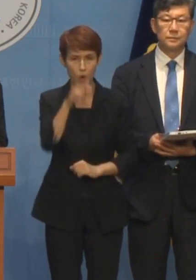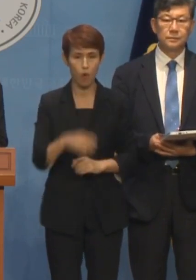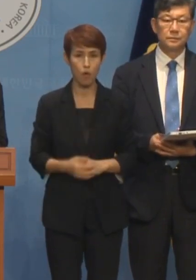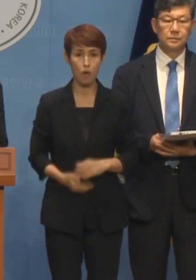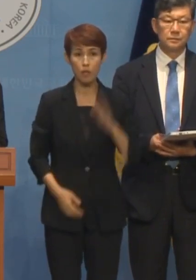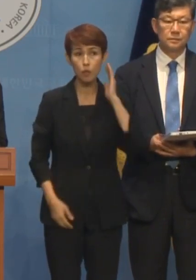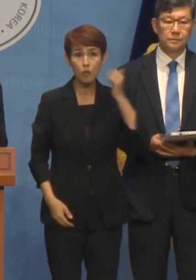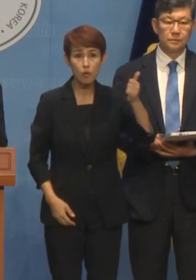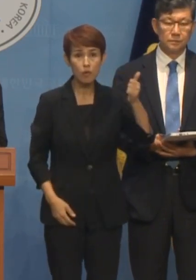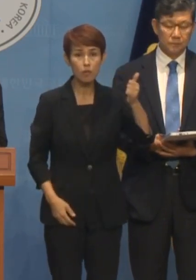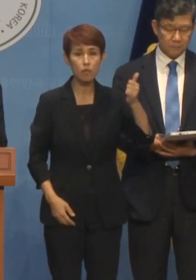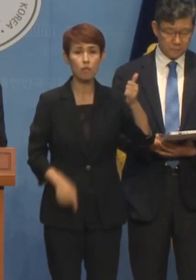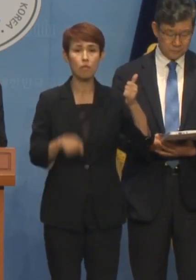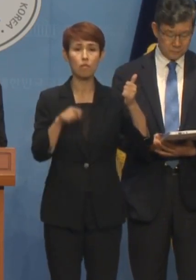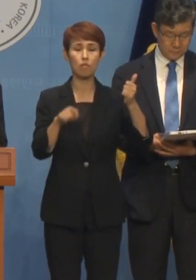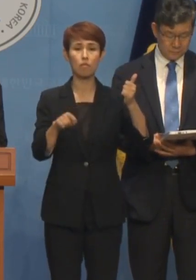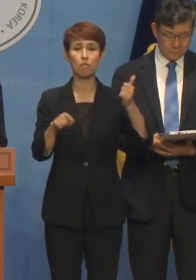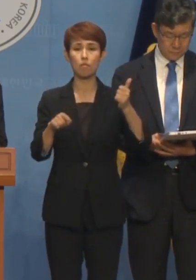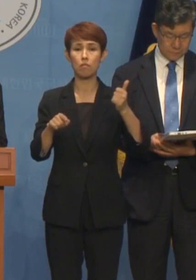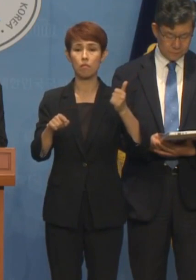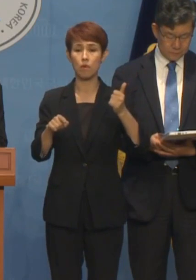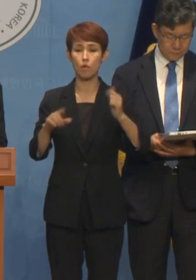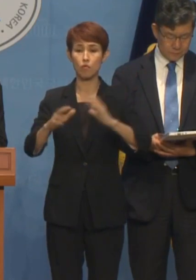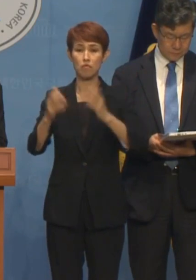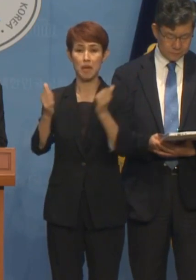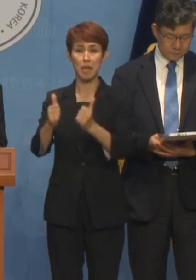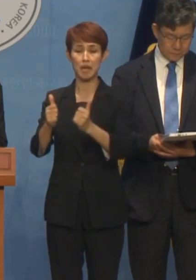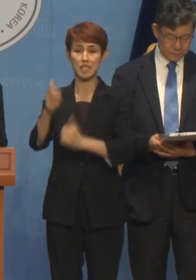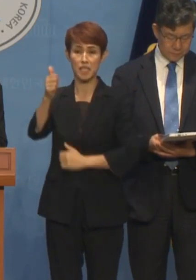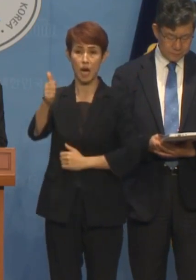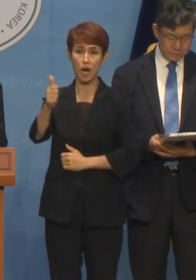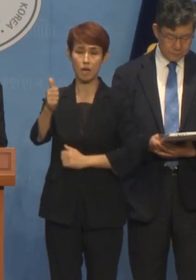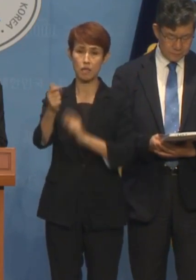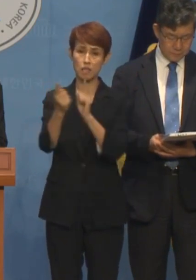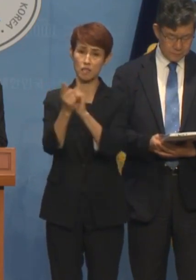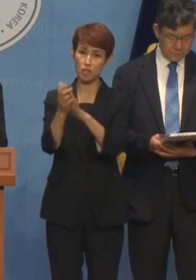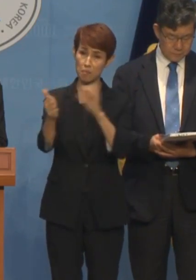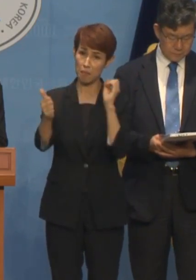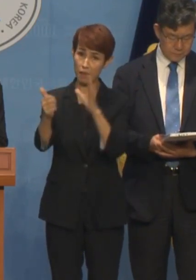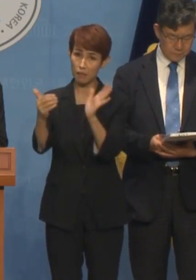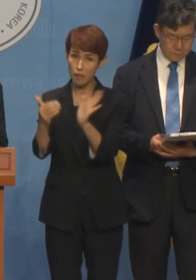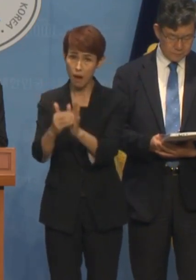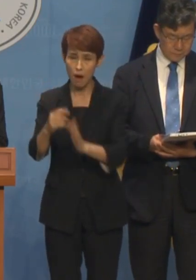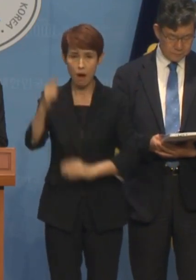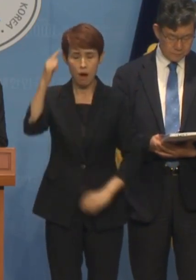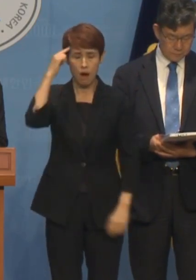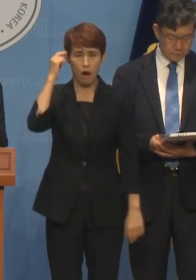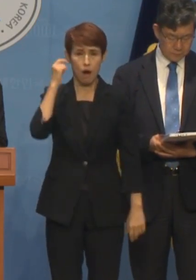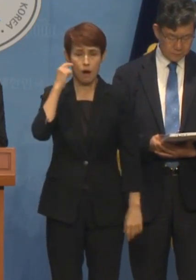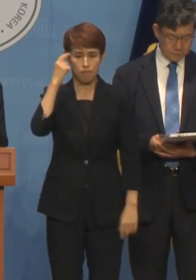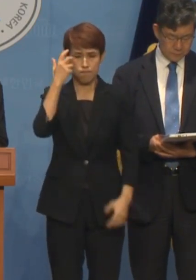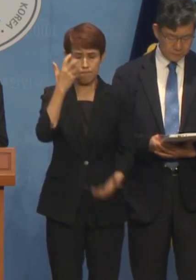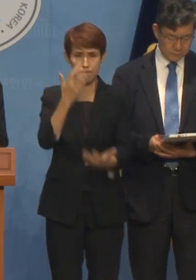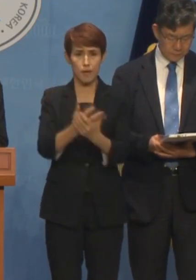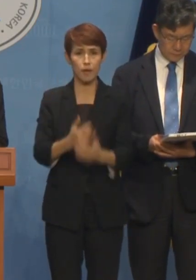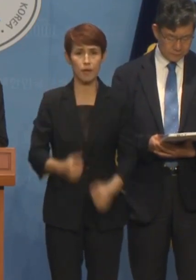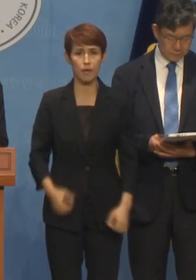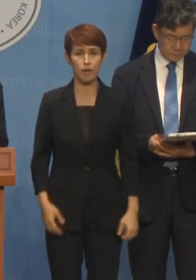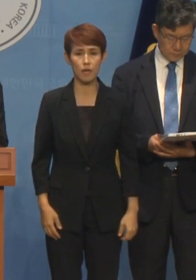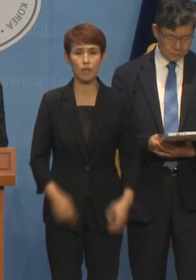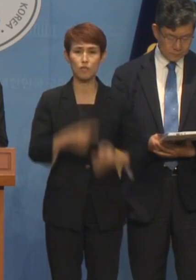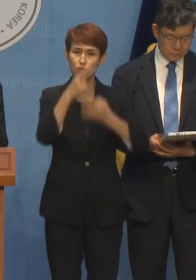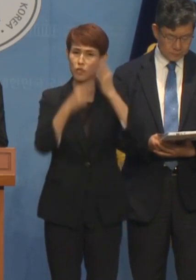대통령이 입법부의 수장 앞에서 저런 발언을 직접 했다고 어느 누가 상상할 수 있겠습니까?